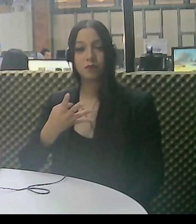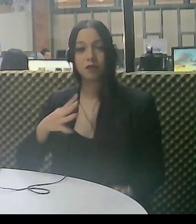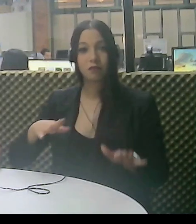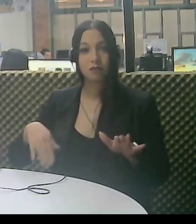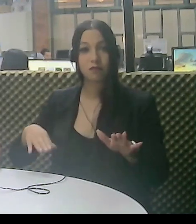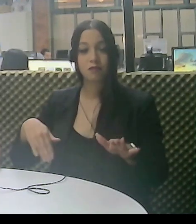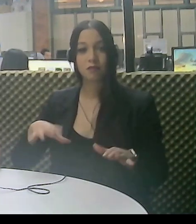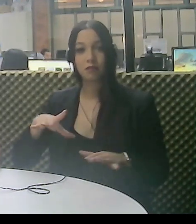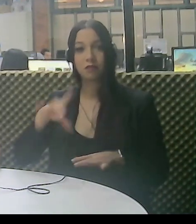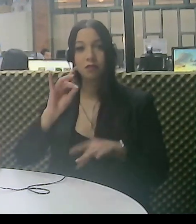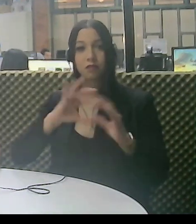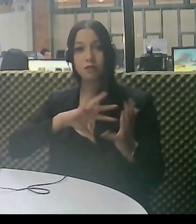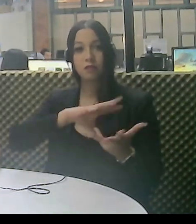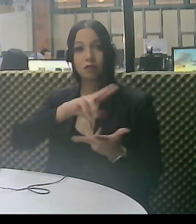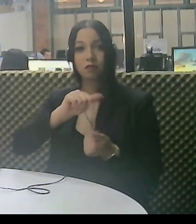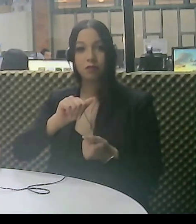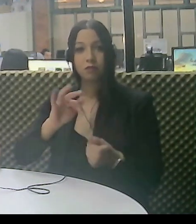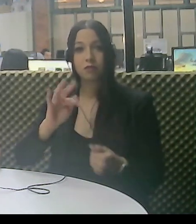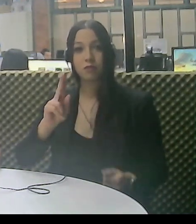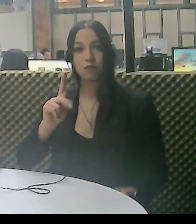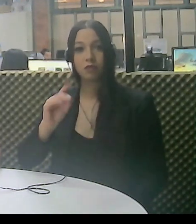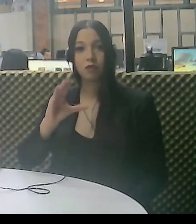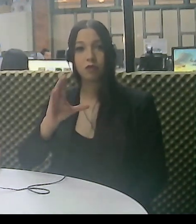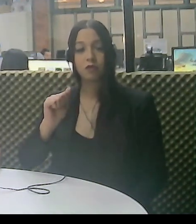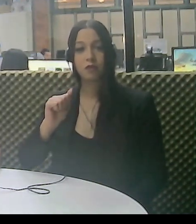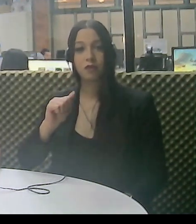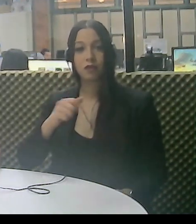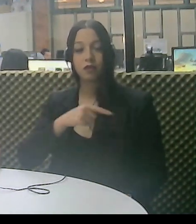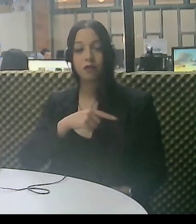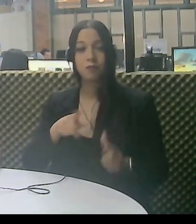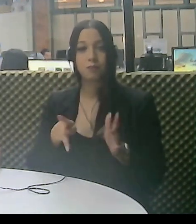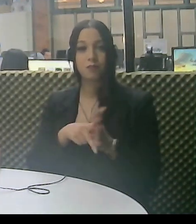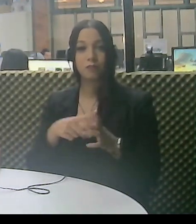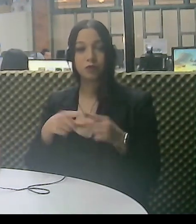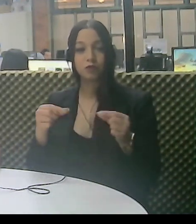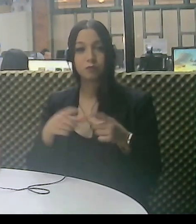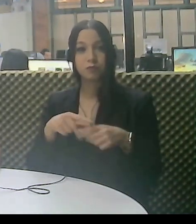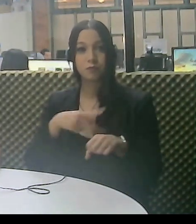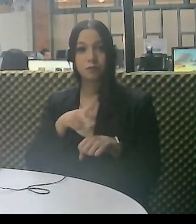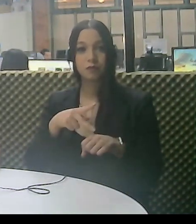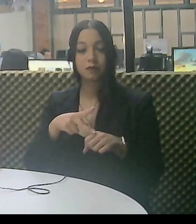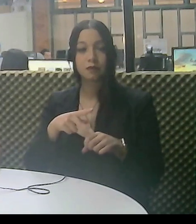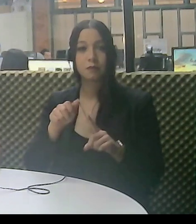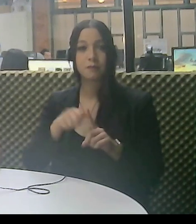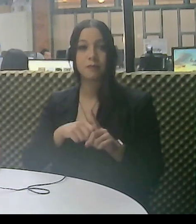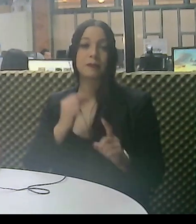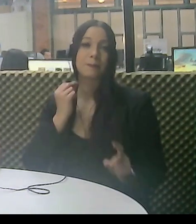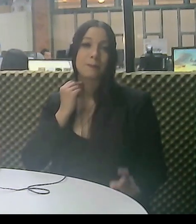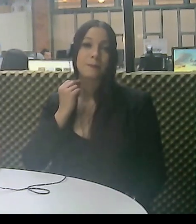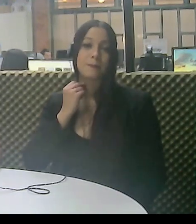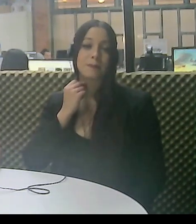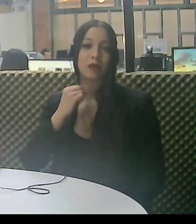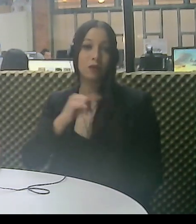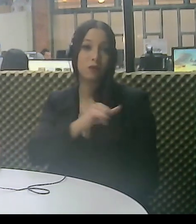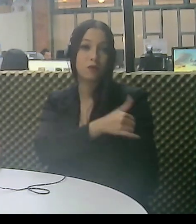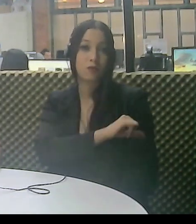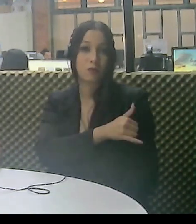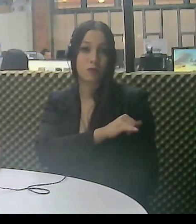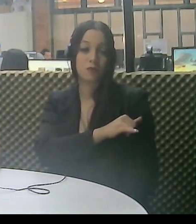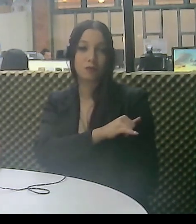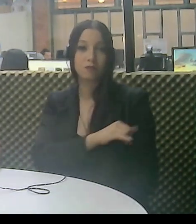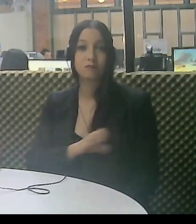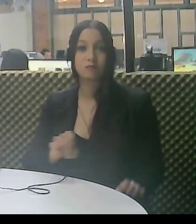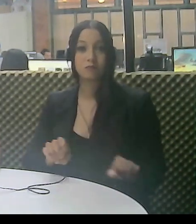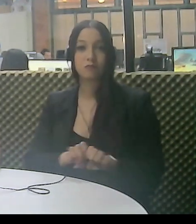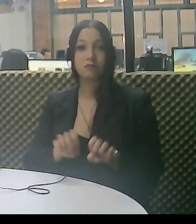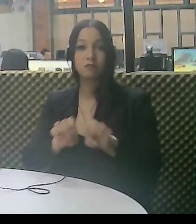para a seletiva mundial de Fukuoka, no Japão, que será realizada no mês de maio deste ano, na cidade do Rio de Janeiro. A estrutura